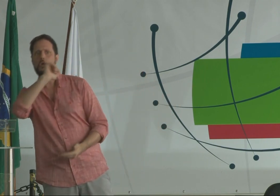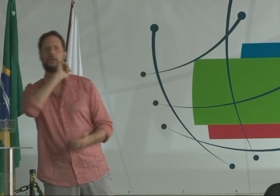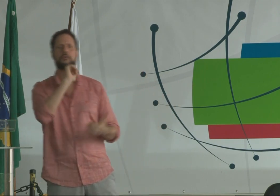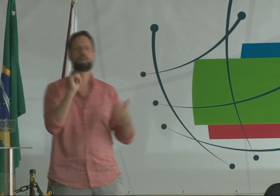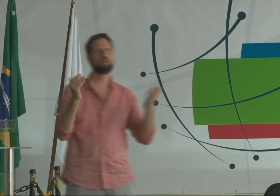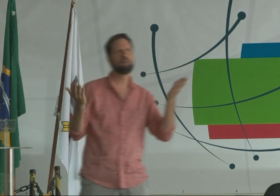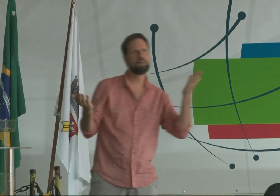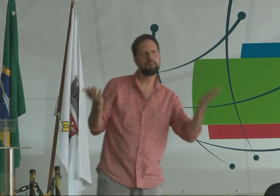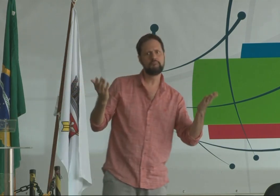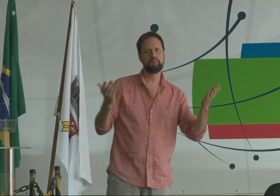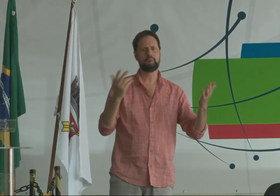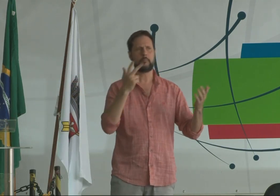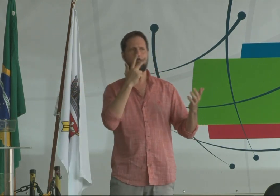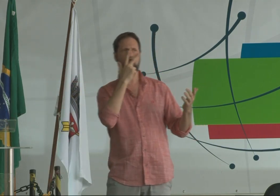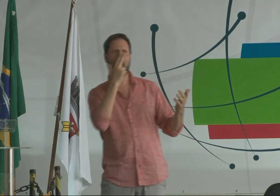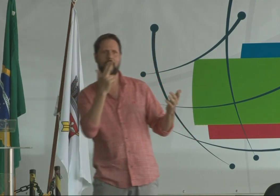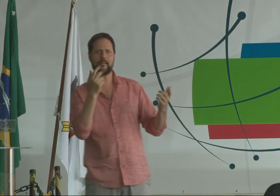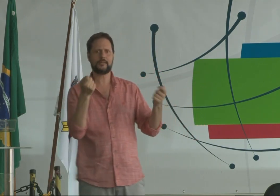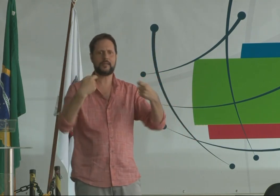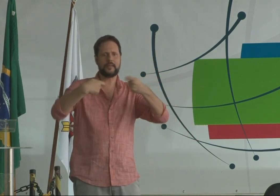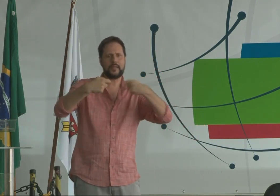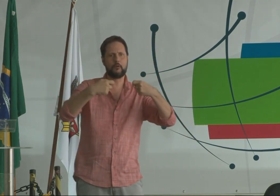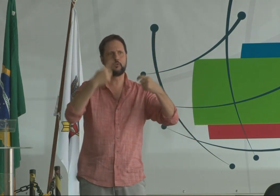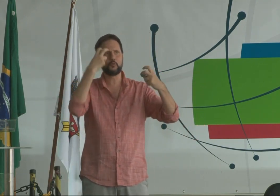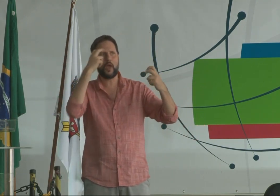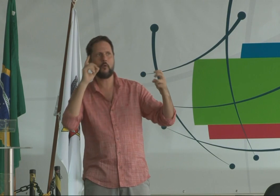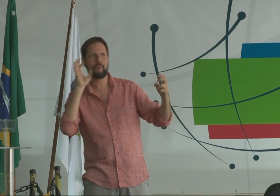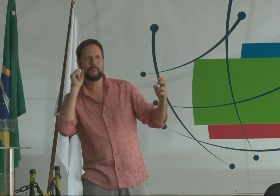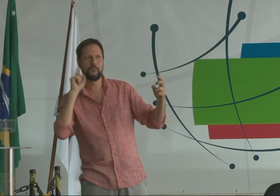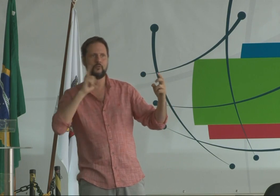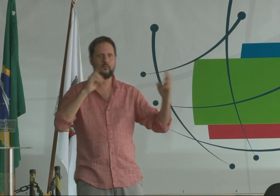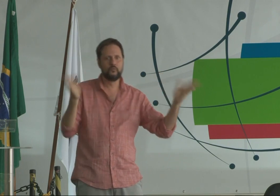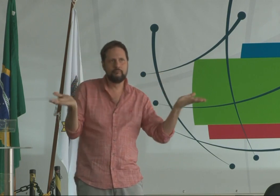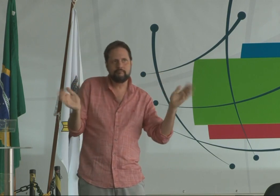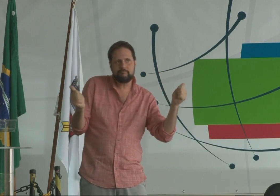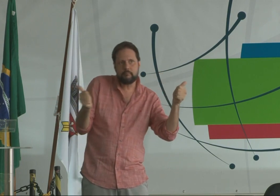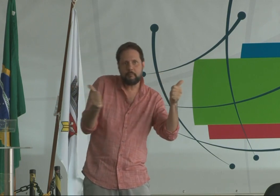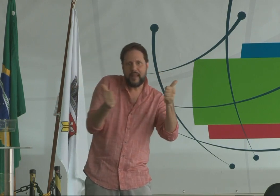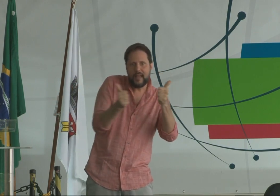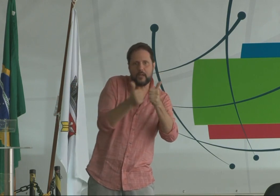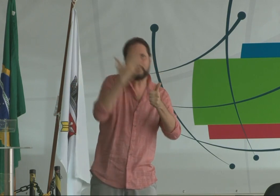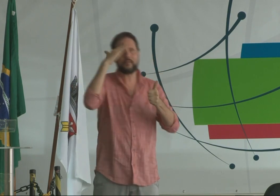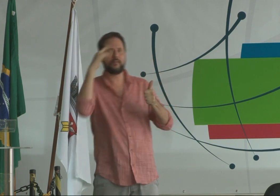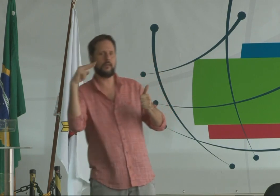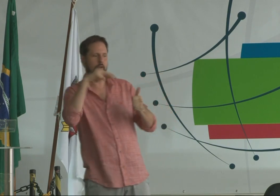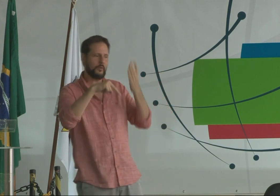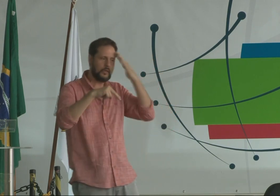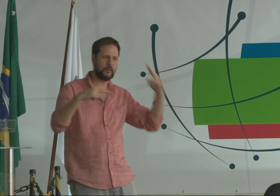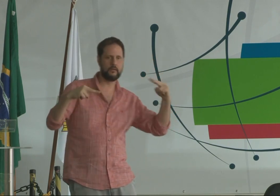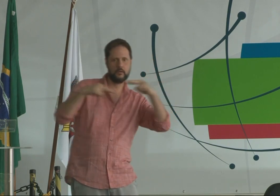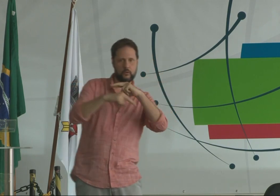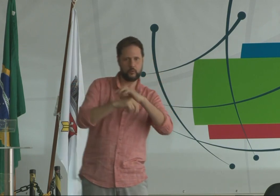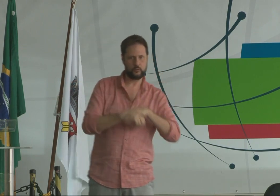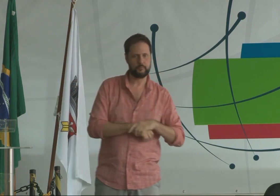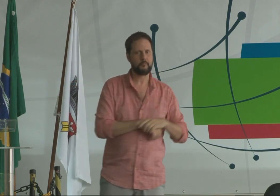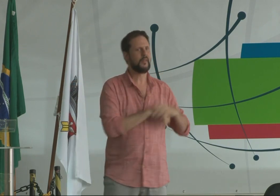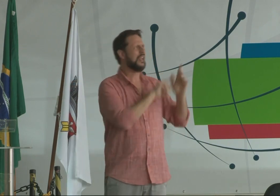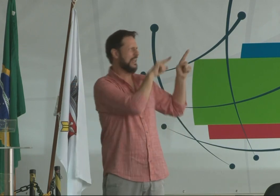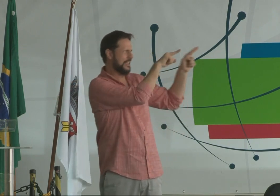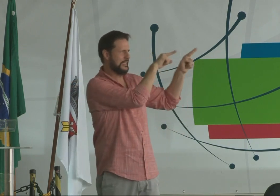por exemplo, há muitos anos atrás, ou quatro anos atrás, apenas há 30 anos atrás, isso já é mais difícil de dar. Então, houve essa aproximação